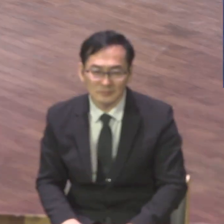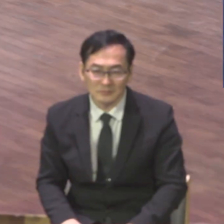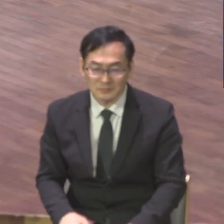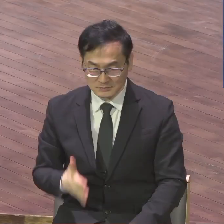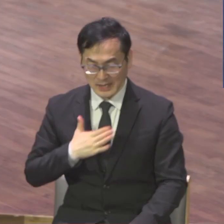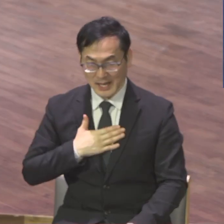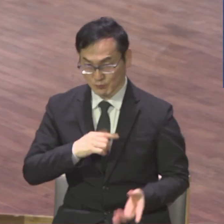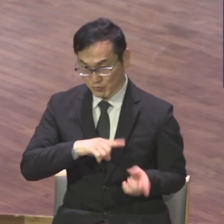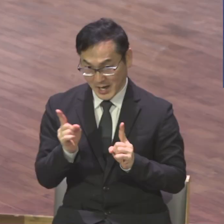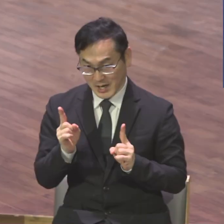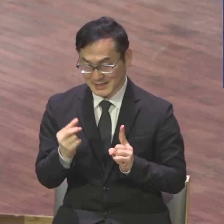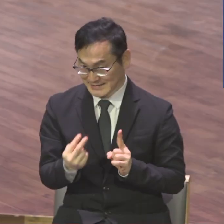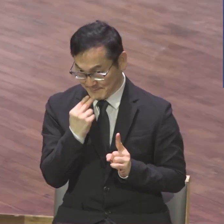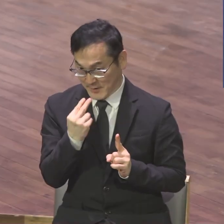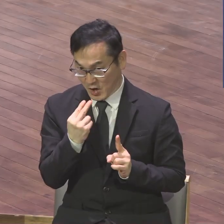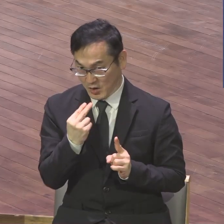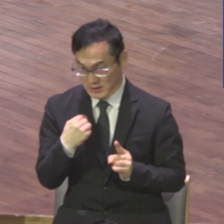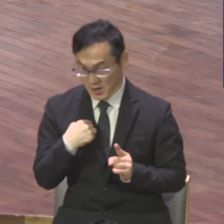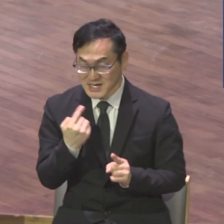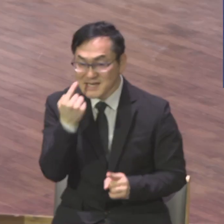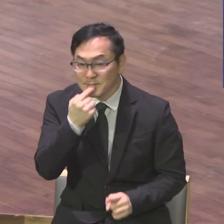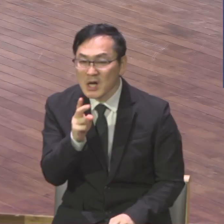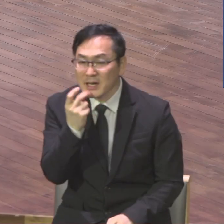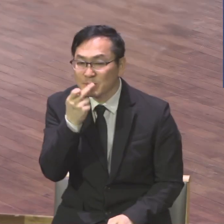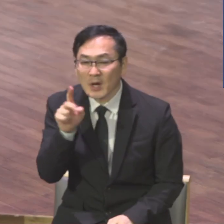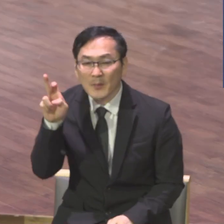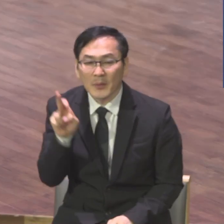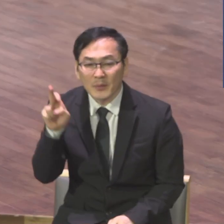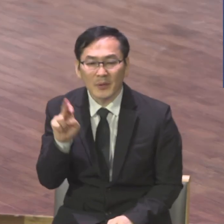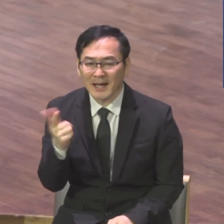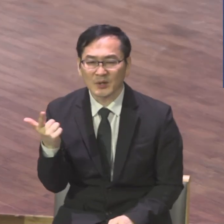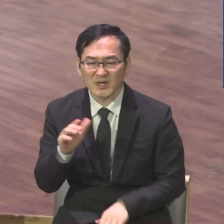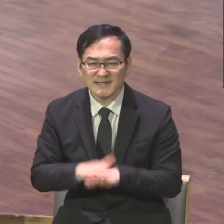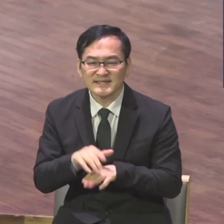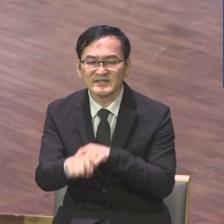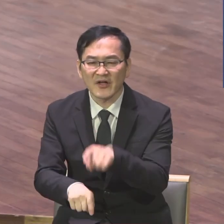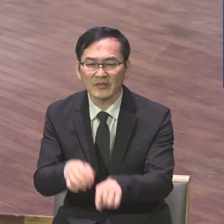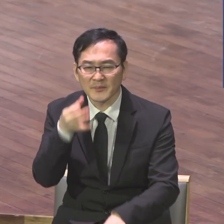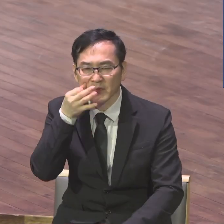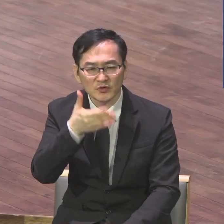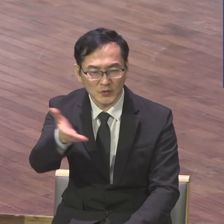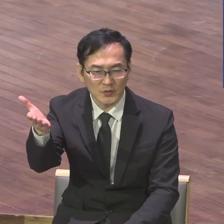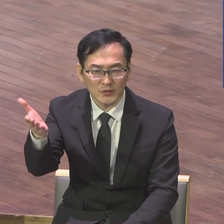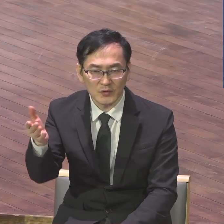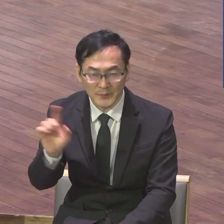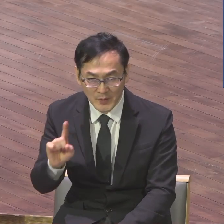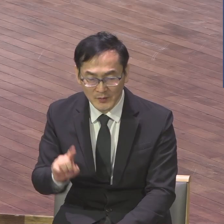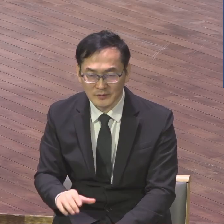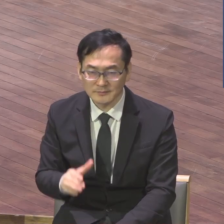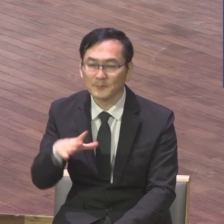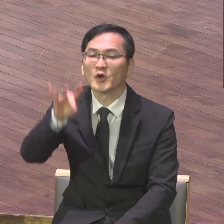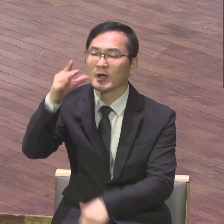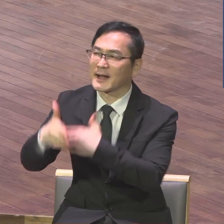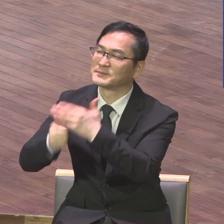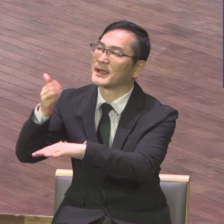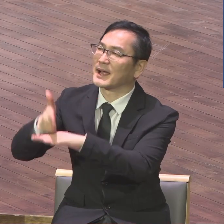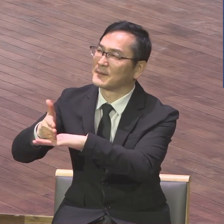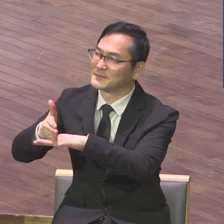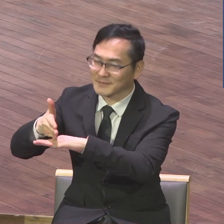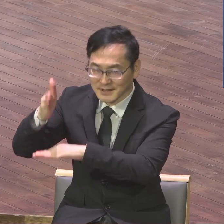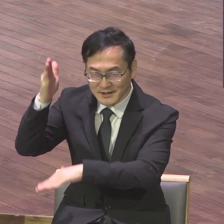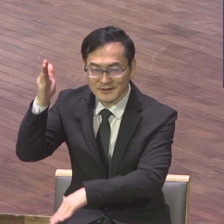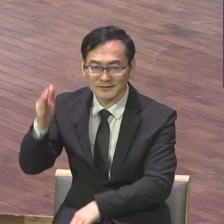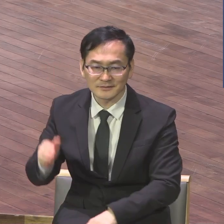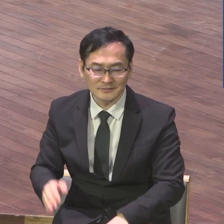생명이심은 말로만 아니라 실제로 증명해 보였습니다. 이 예수님은 먼저 하나님께 감사 기도를 드렸습니다. 감사